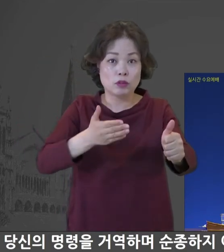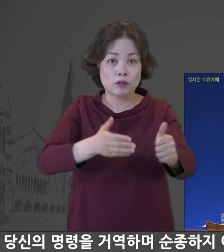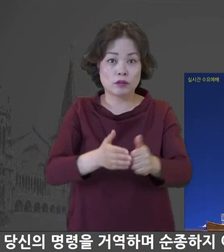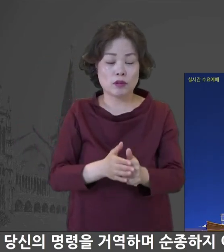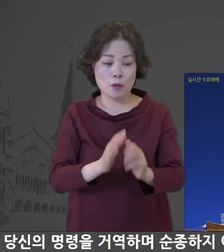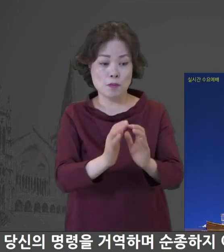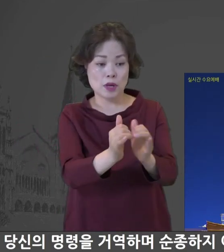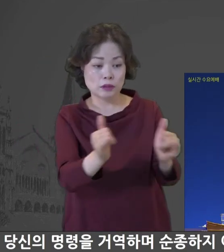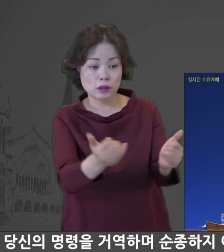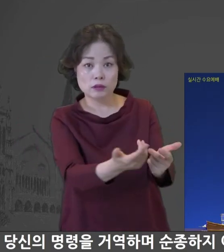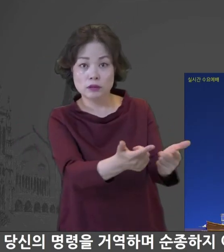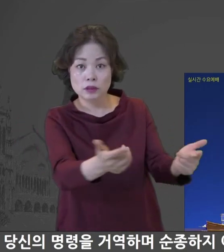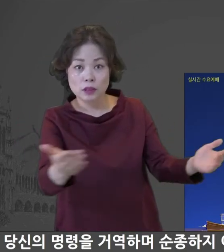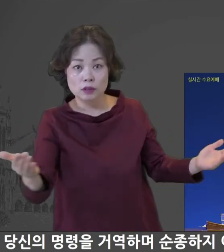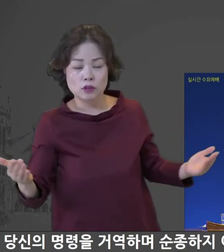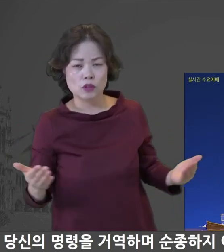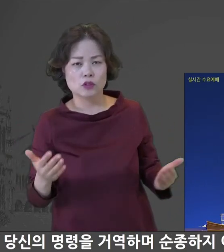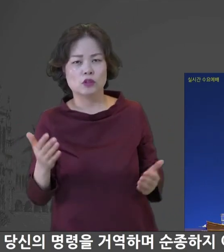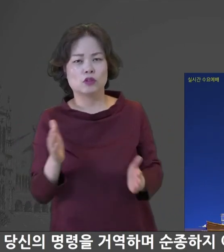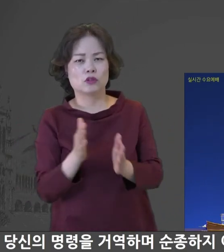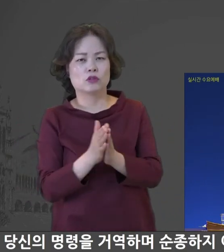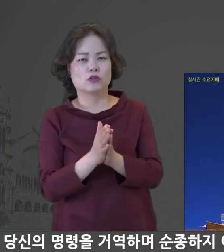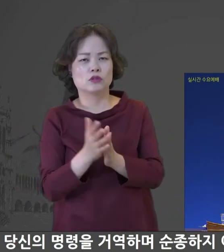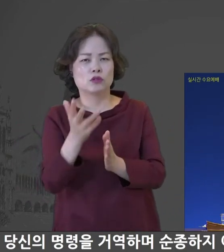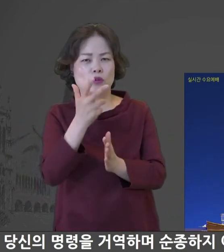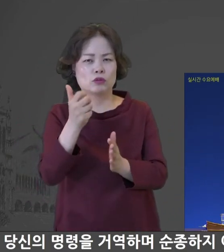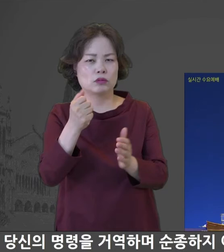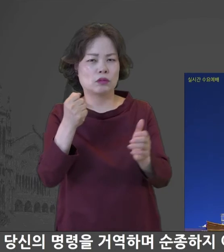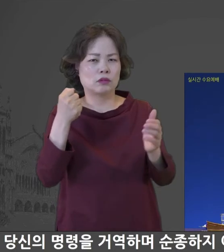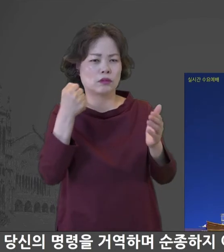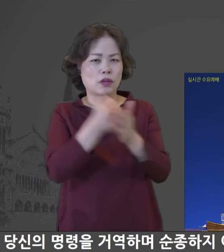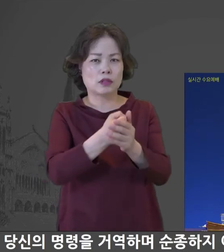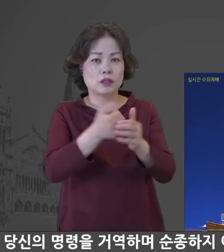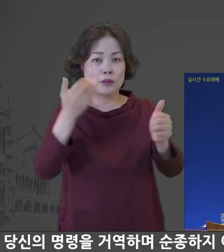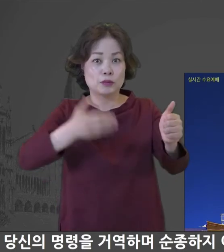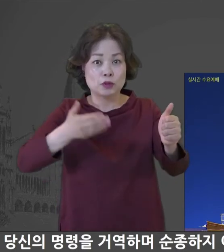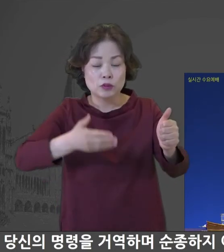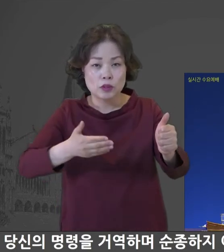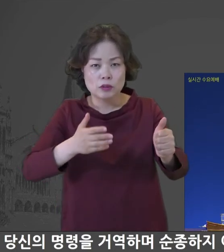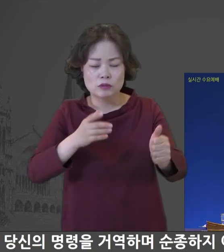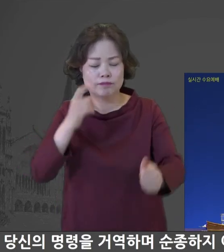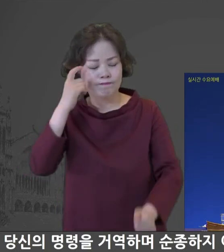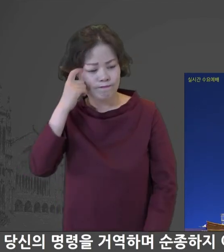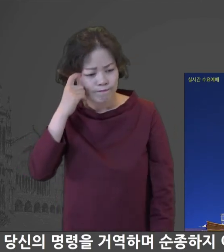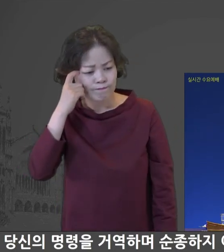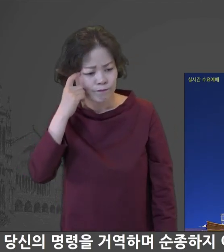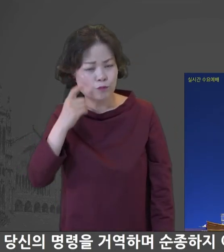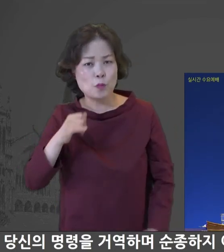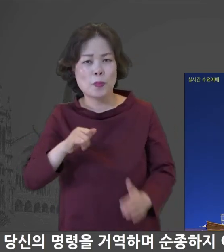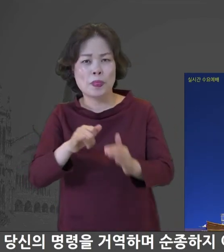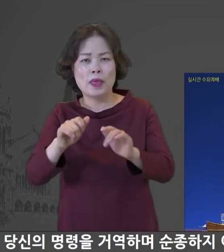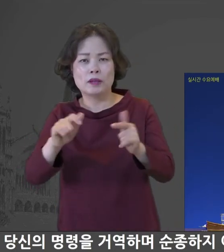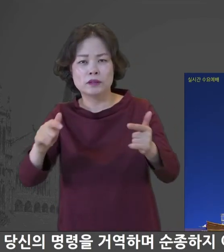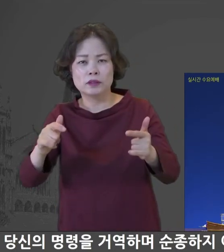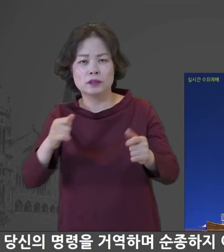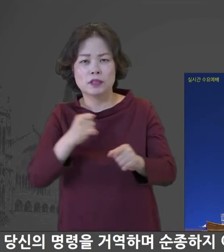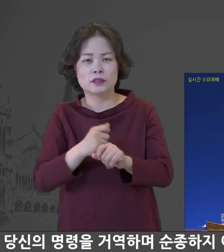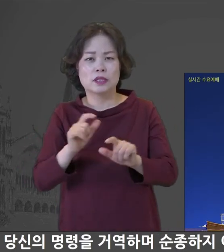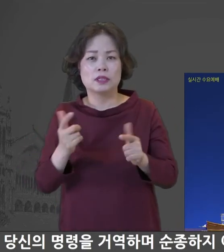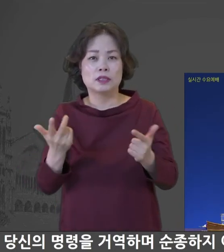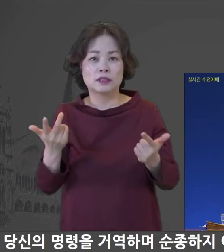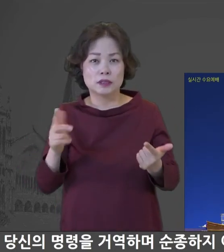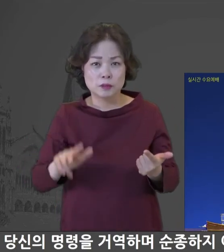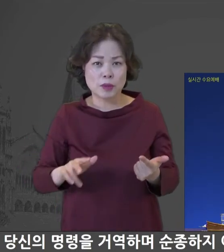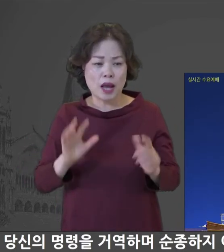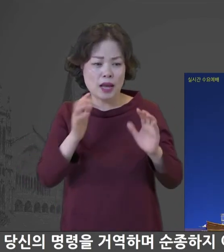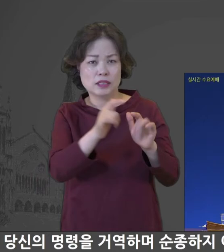또 백성들에게도 여호수아여 강하고 담대하소서. 저는 이 말씀 묵상하면서 실제로 저희 가족들이 저에게 하진 않았지만